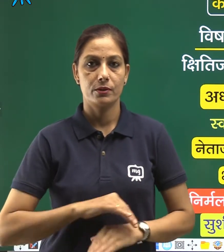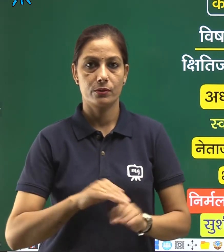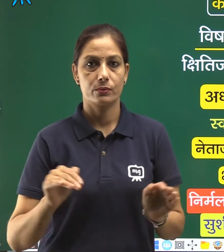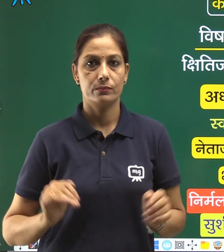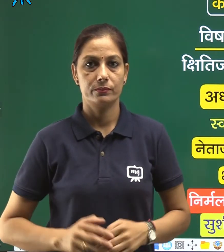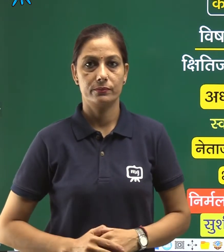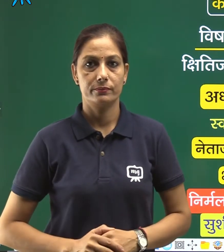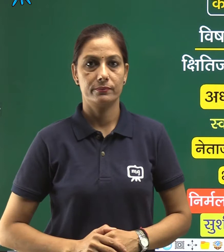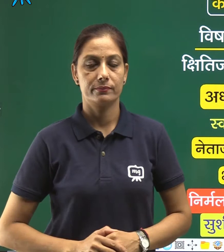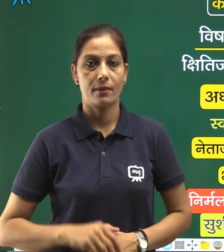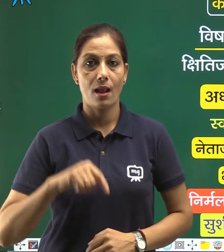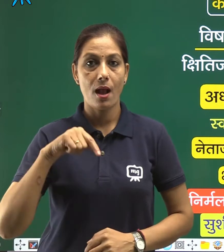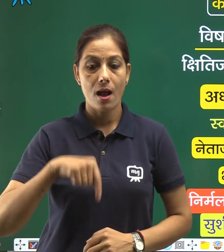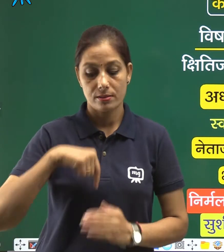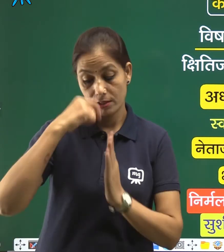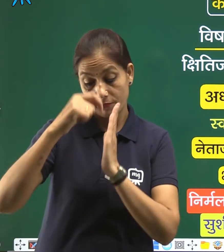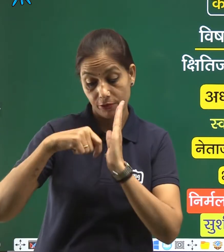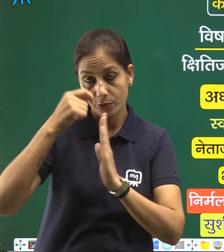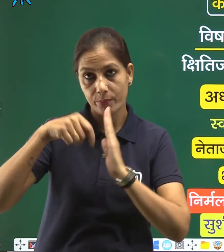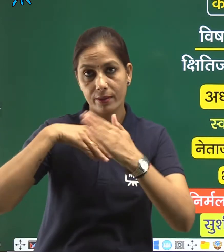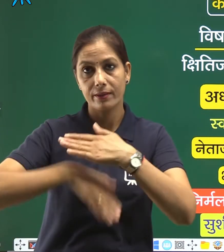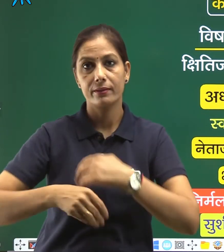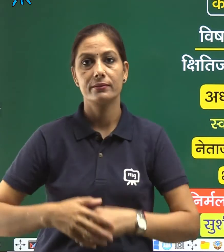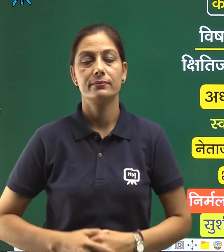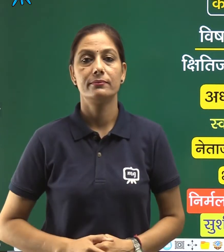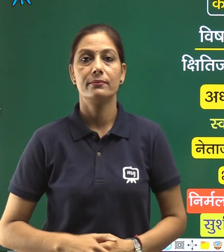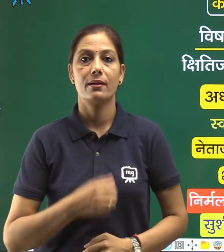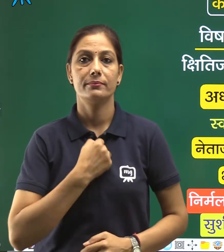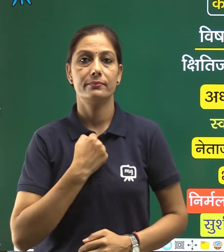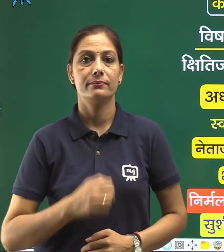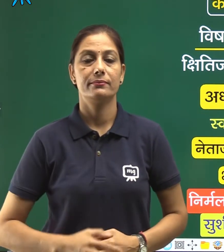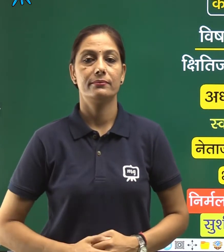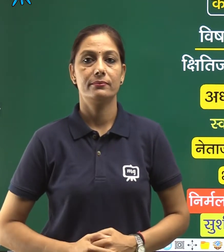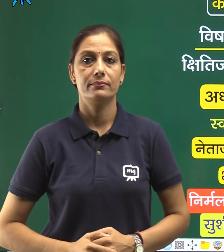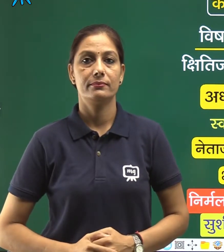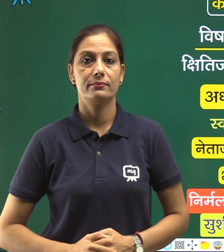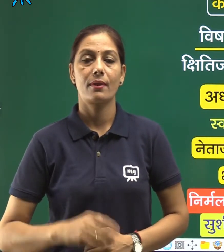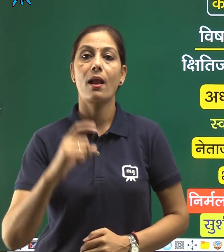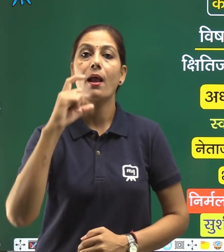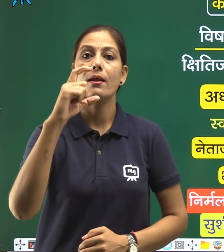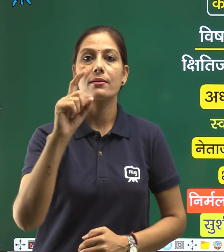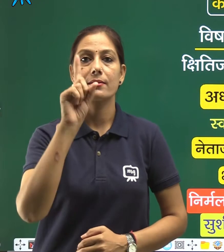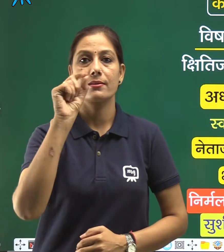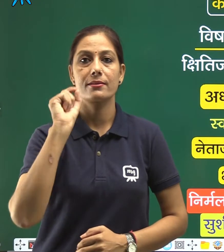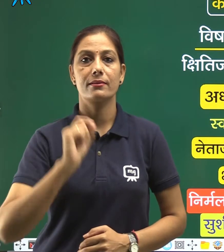बच्चों, आज के वीडियो में हम कक्षा 10